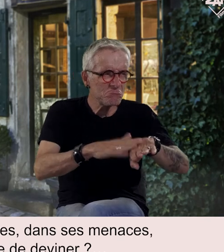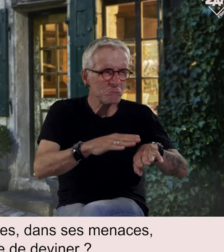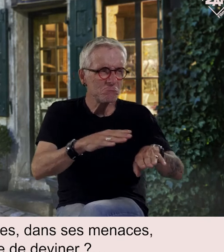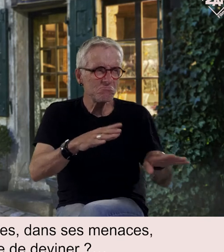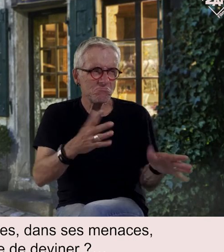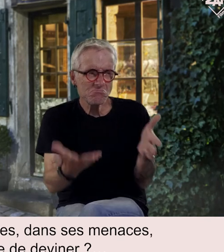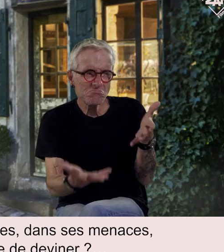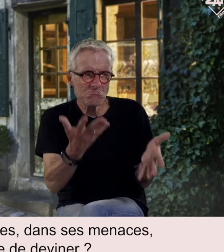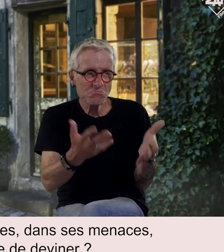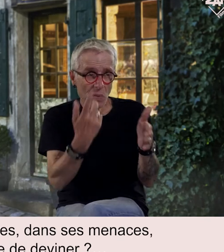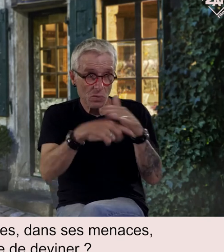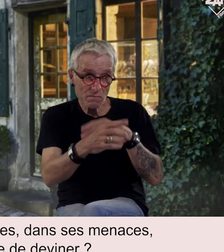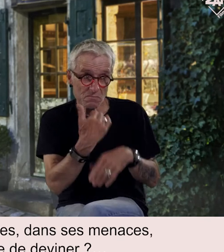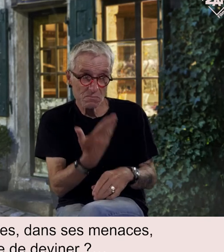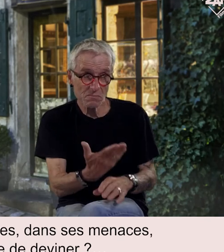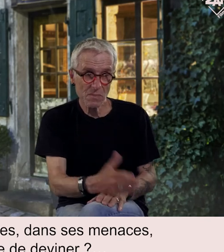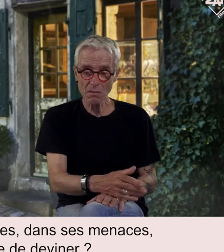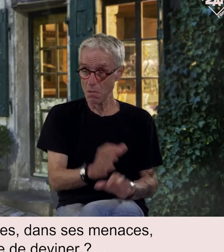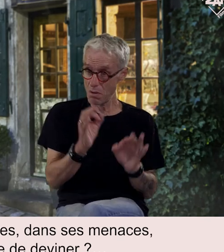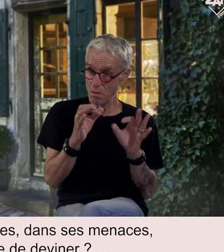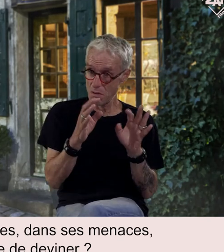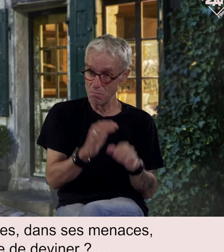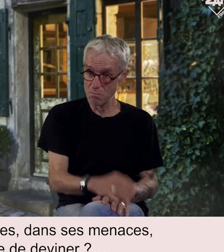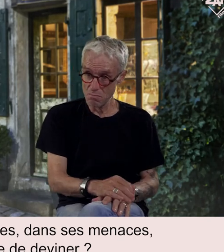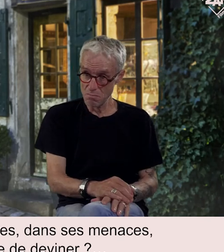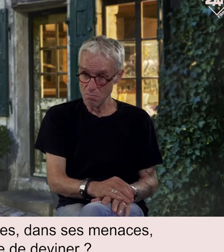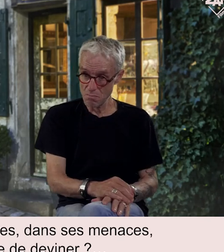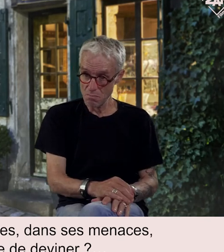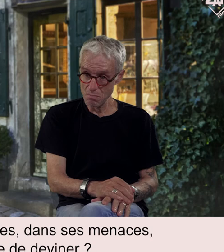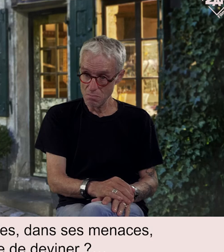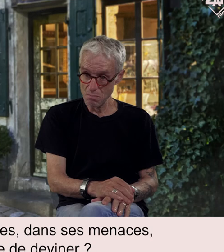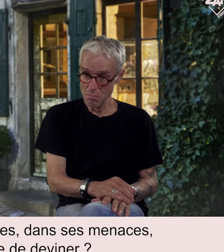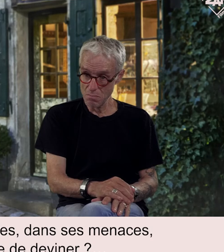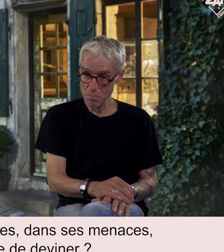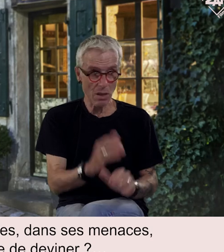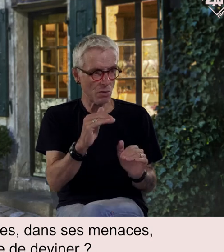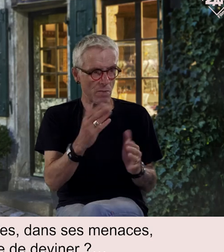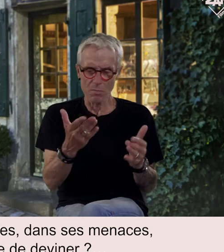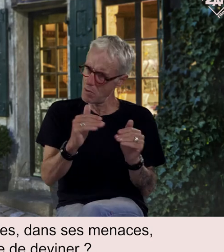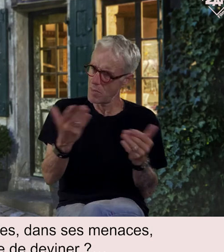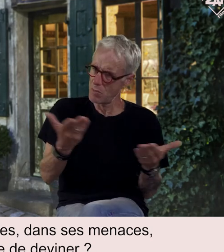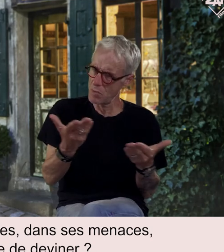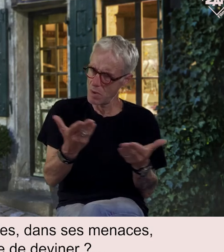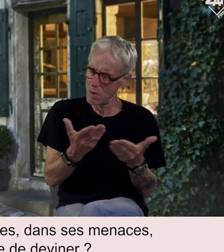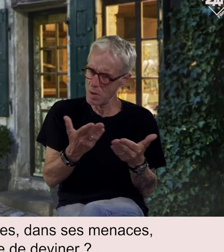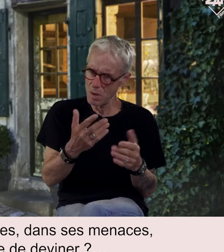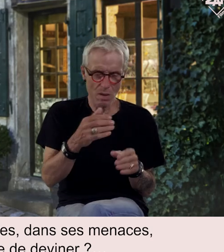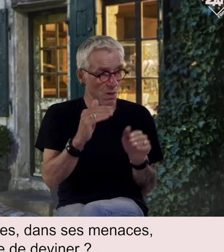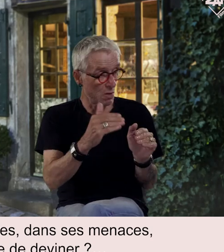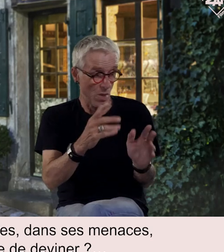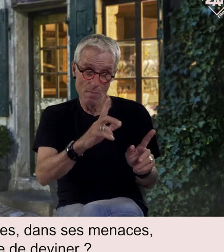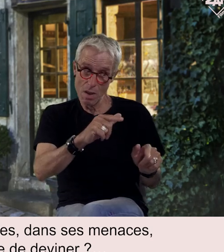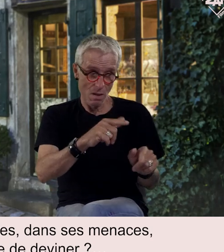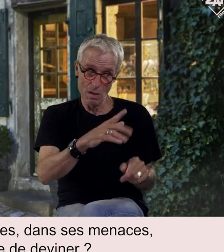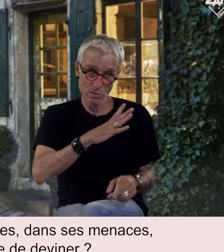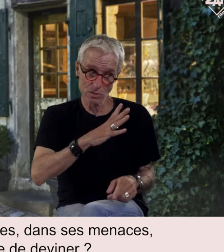permette de deviner ? Rien. Pourtant, pourtant, répéta Vellement, il doit